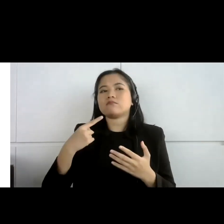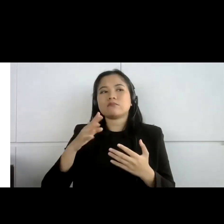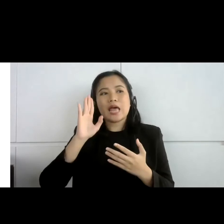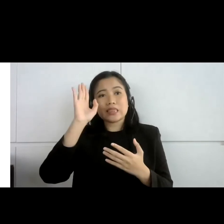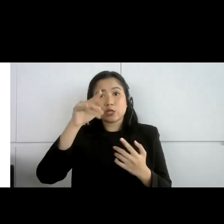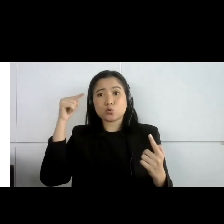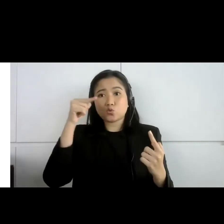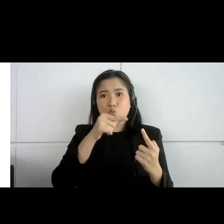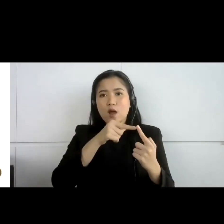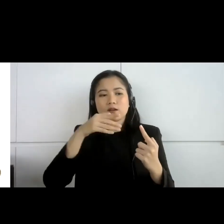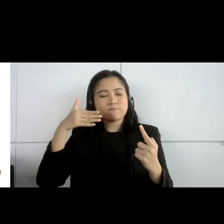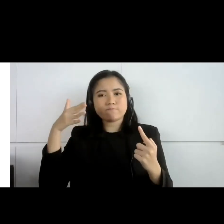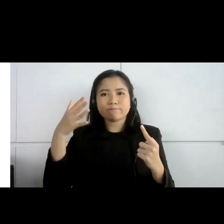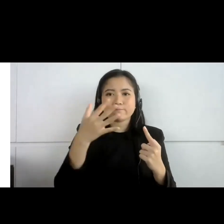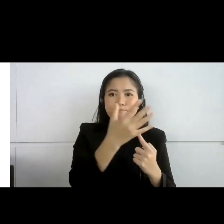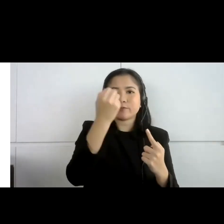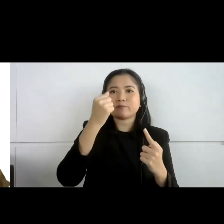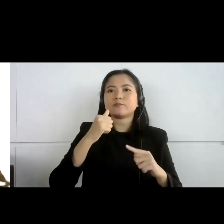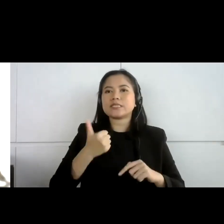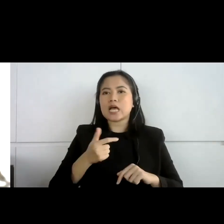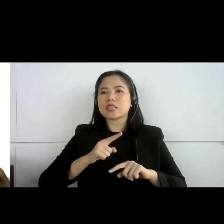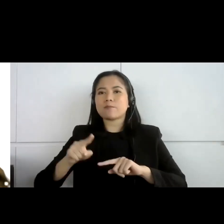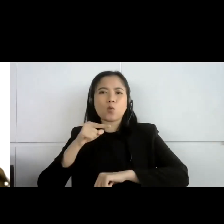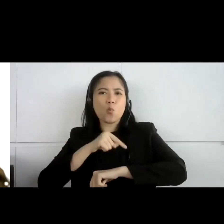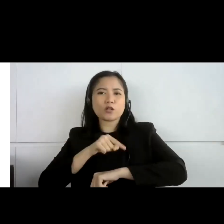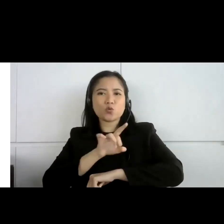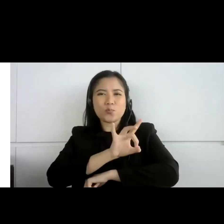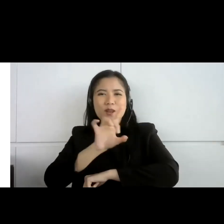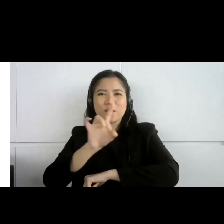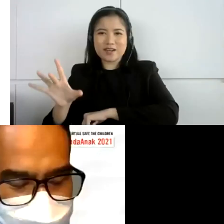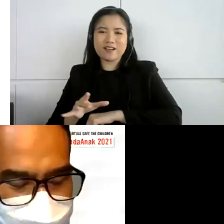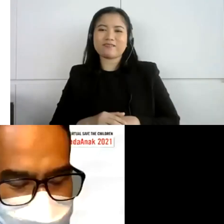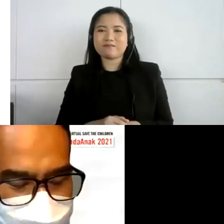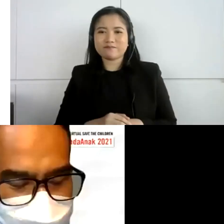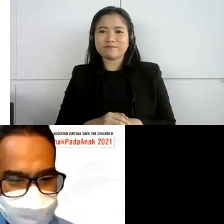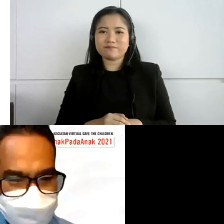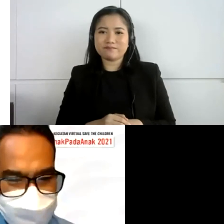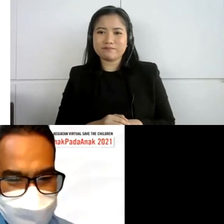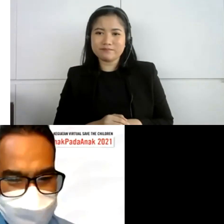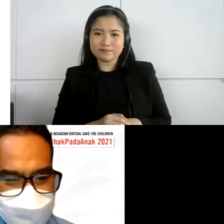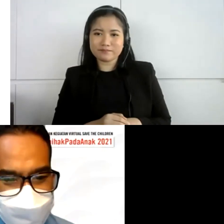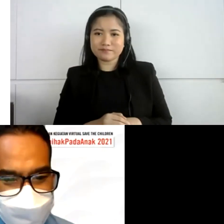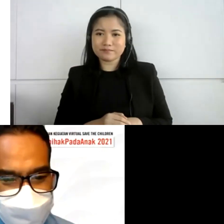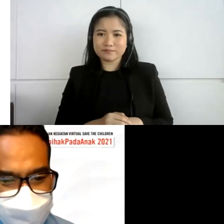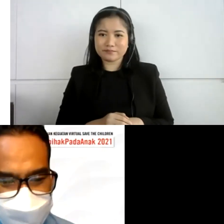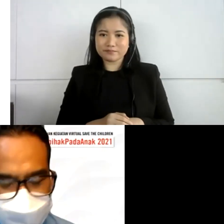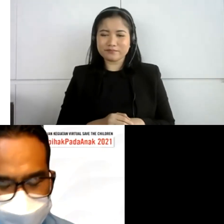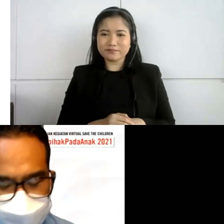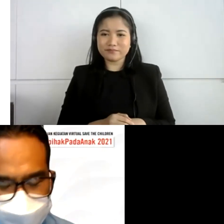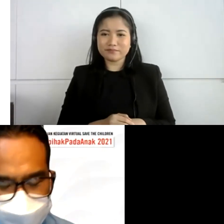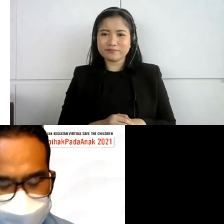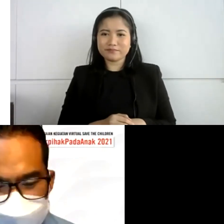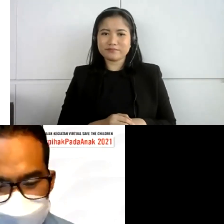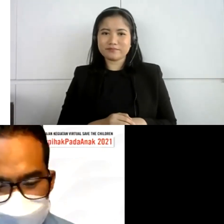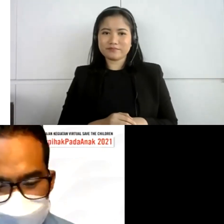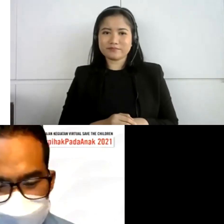tujuan walaupun waktunya berbeda. Oke. Saya pikir itu yang saya sampaikan. Ada